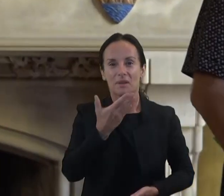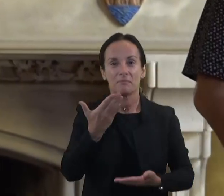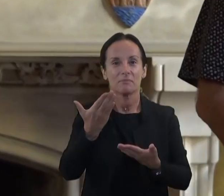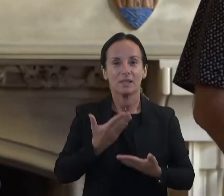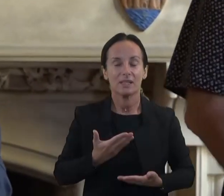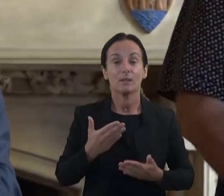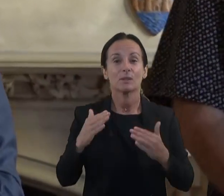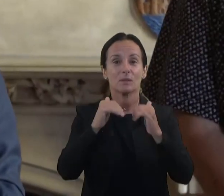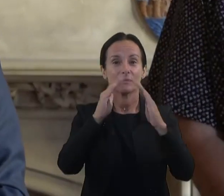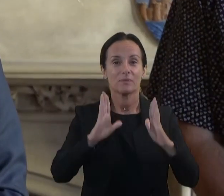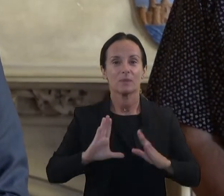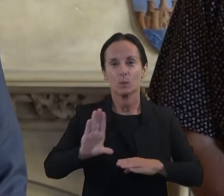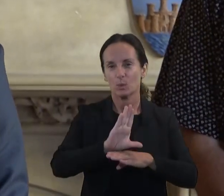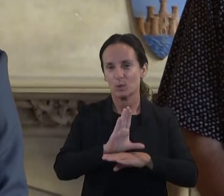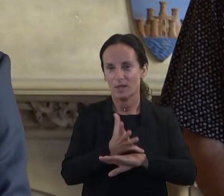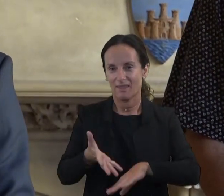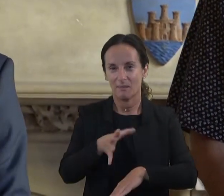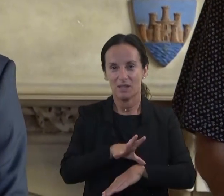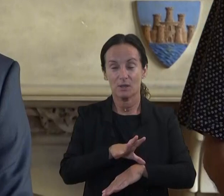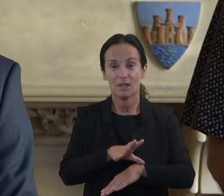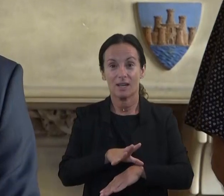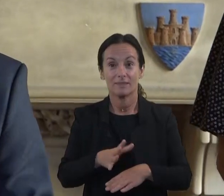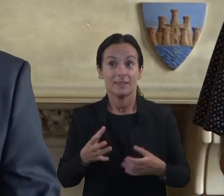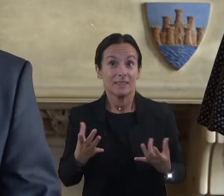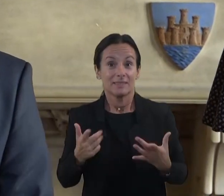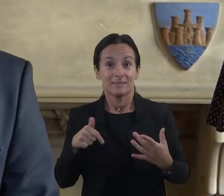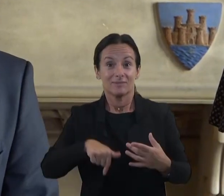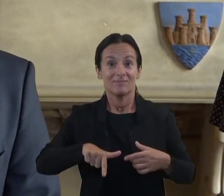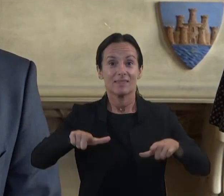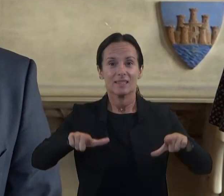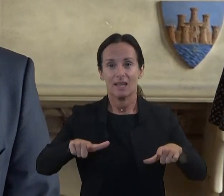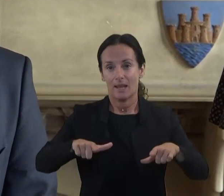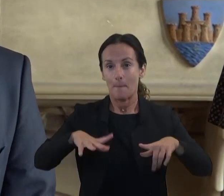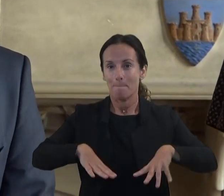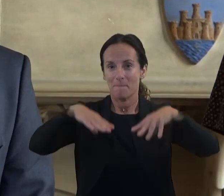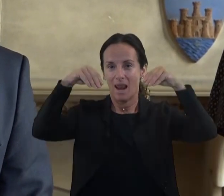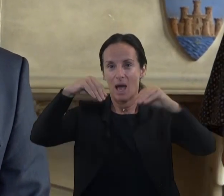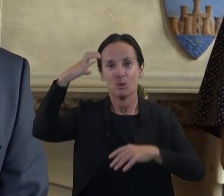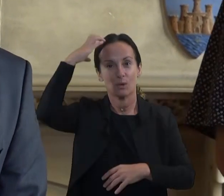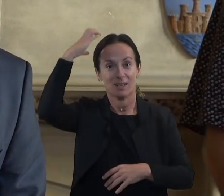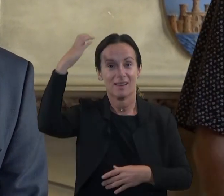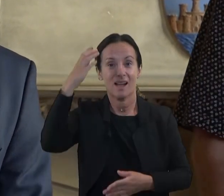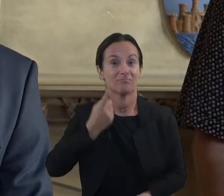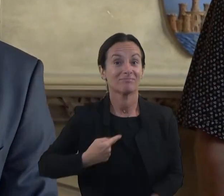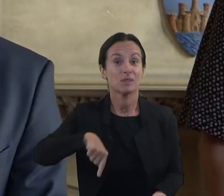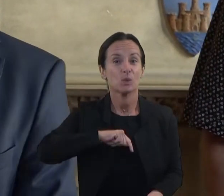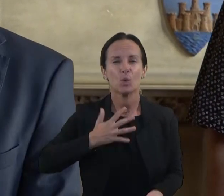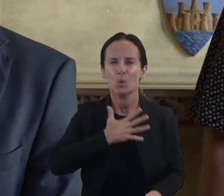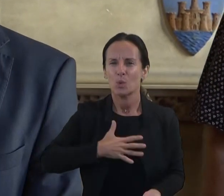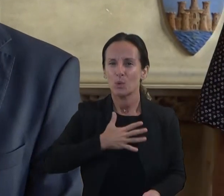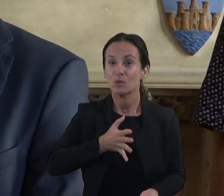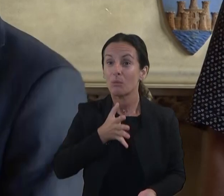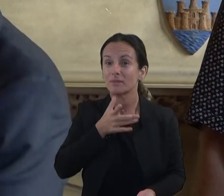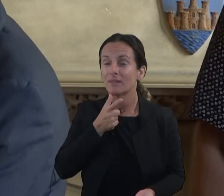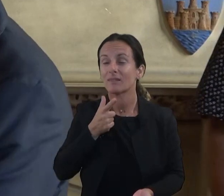Bueno, pues bienvenidos al Consejo de Mallorca, a esta sede de Palau Reial. La verdad es que para nosotros es un gusto tener aquí